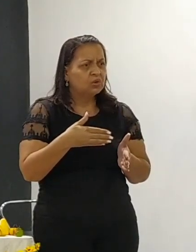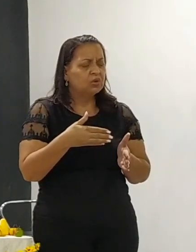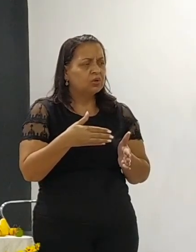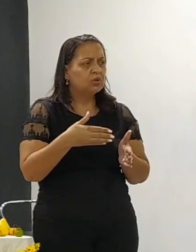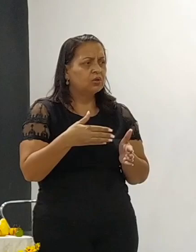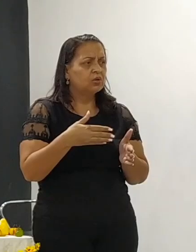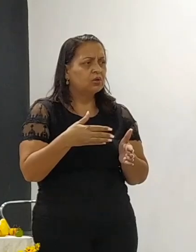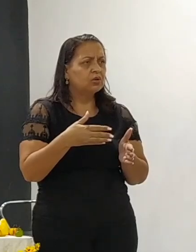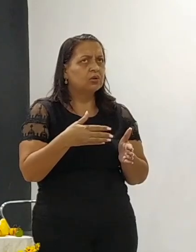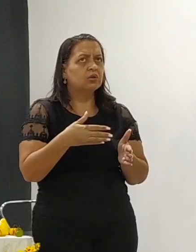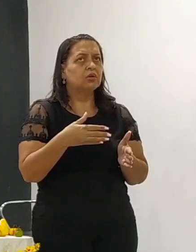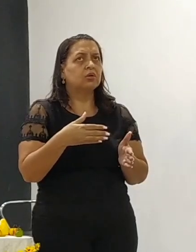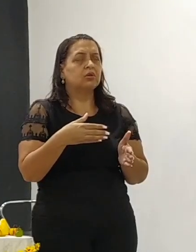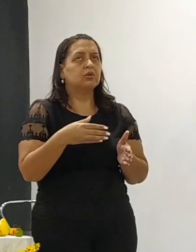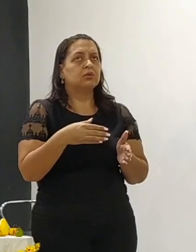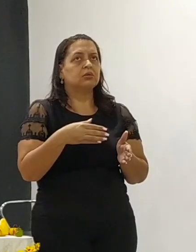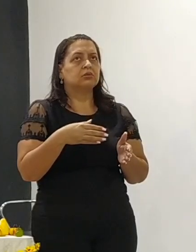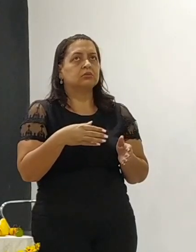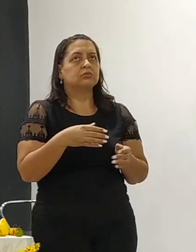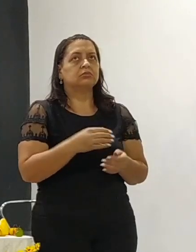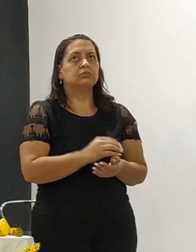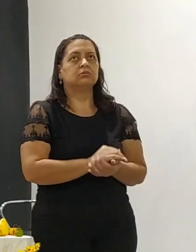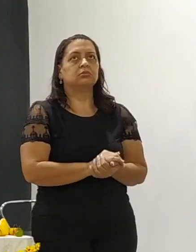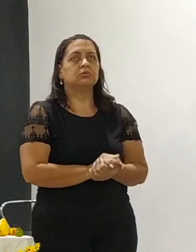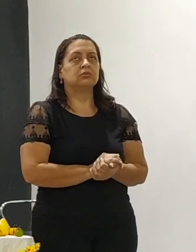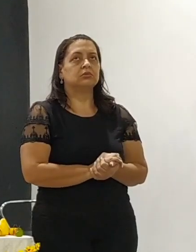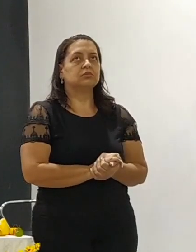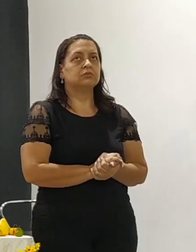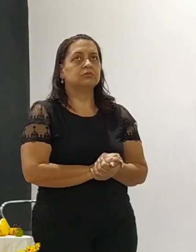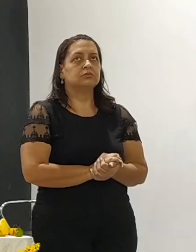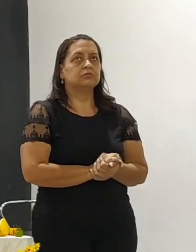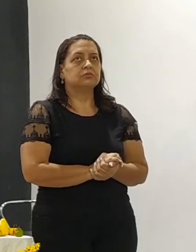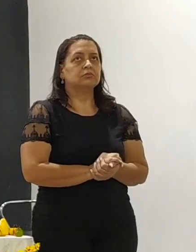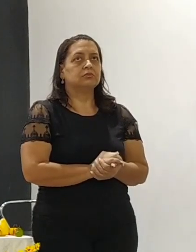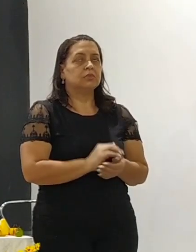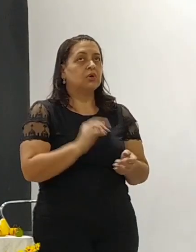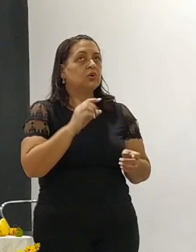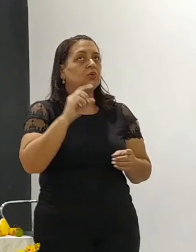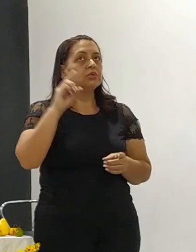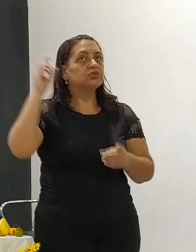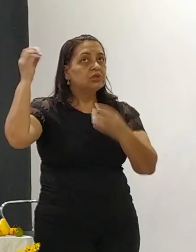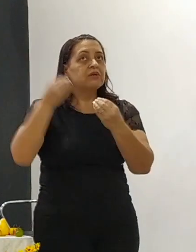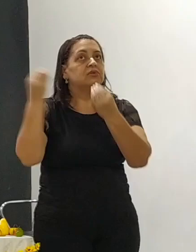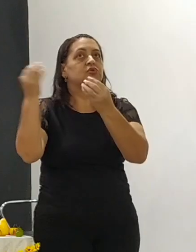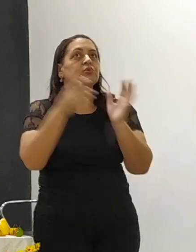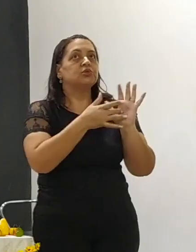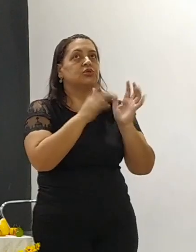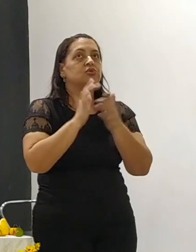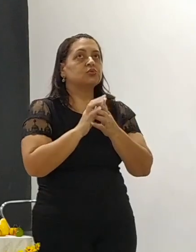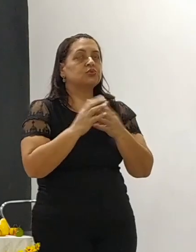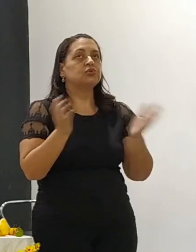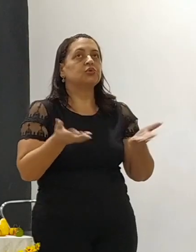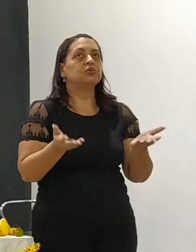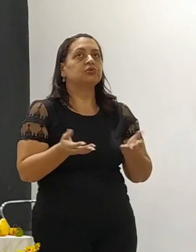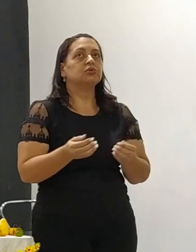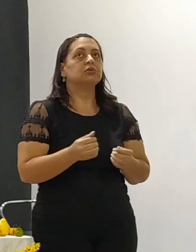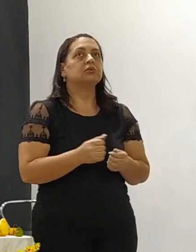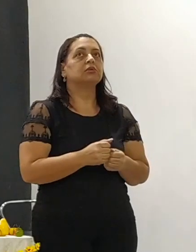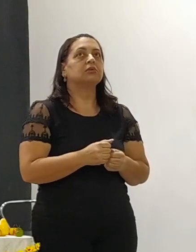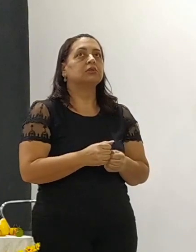sua vida. O que estava sobre Jesus, hoje está sobre a sua vida. E diz aqui, versículo 2: